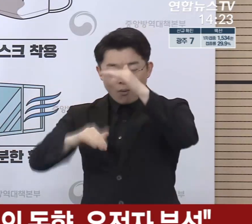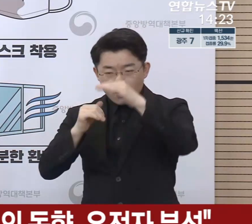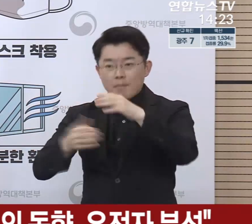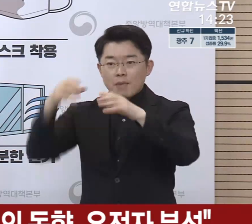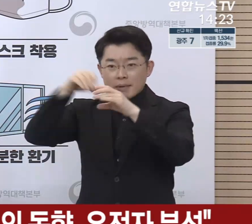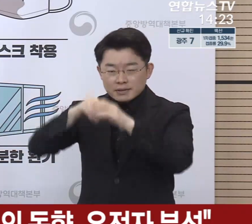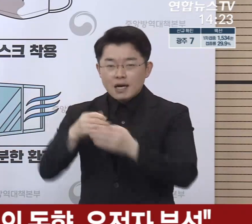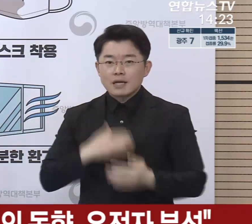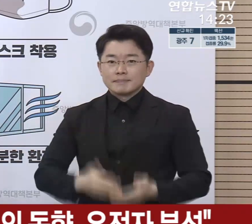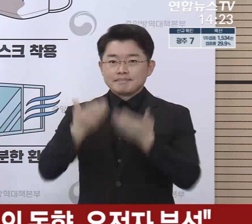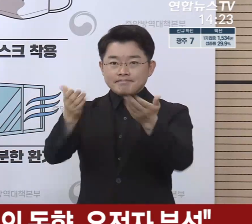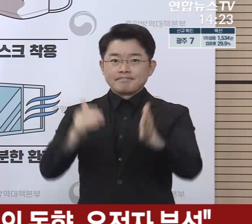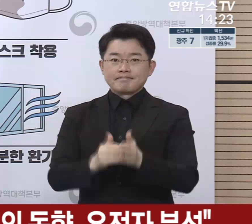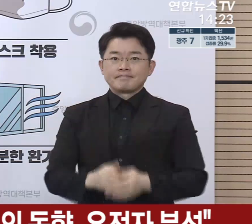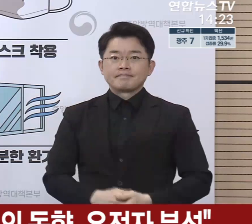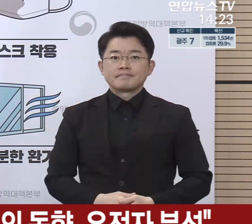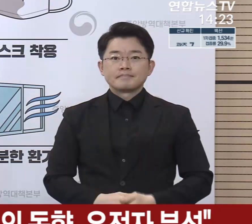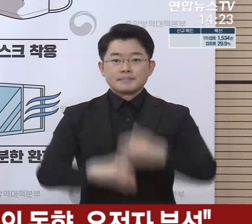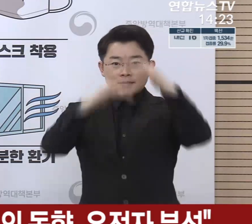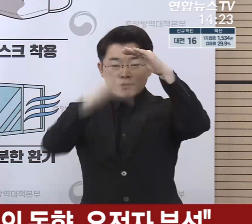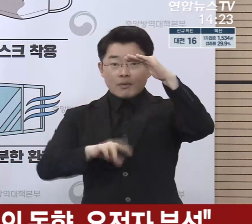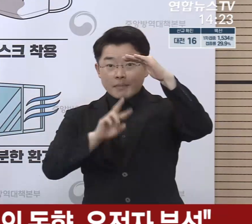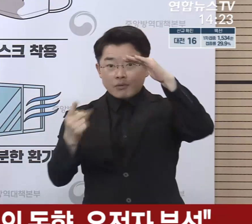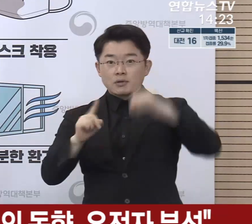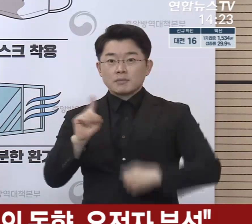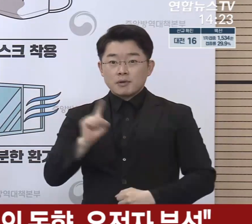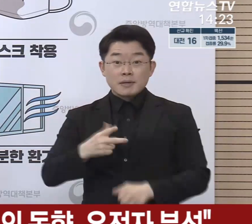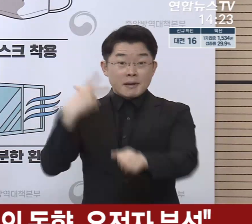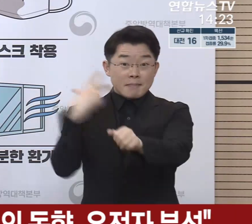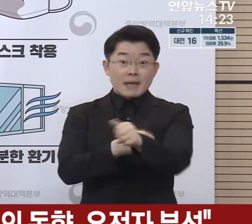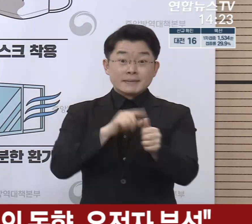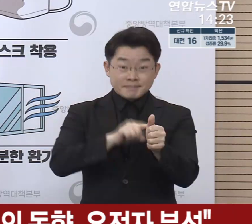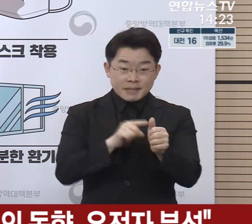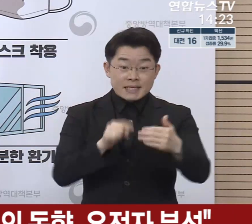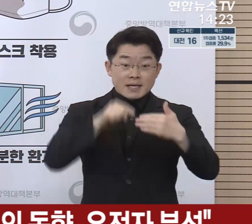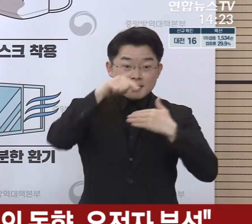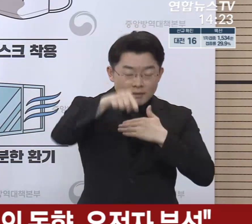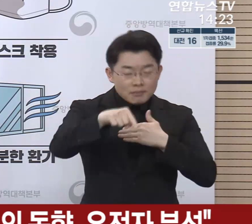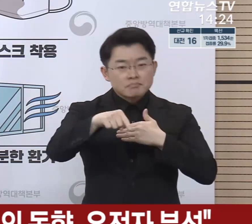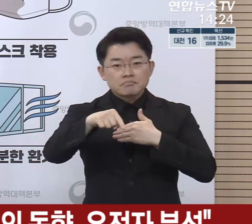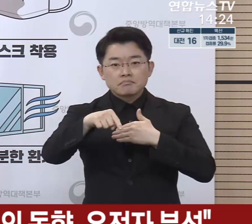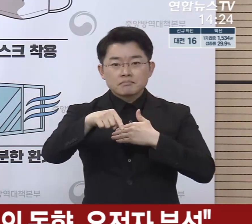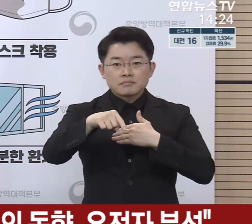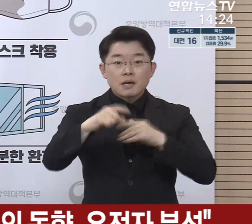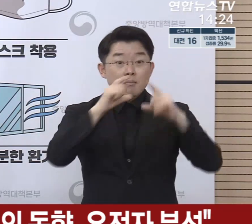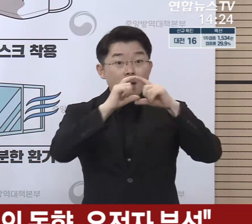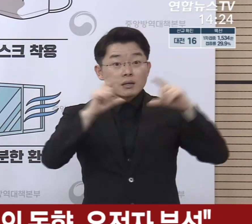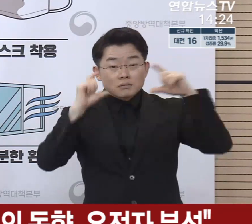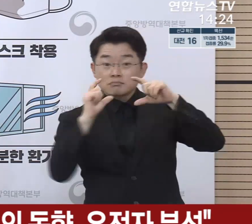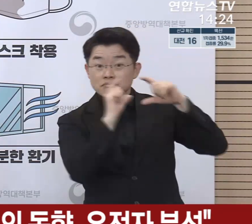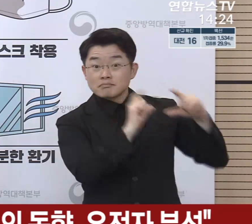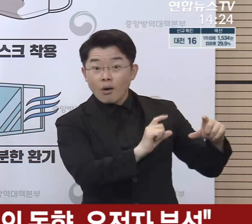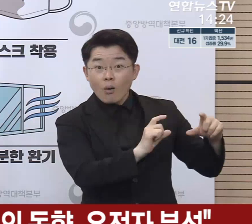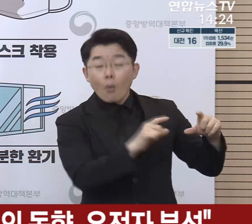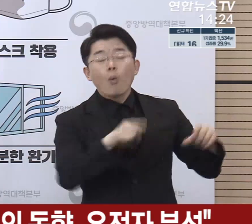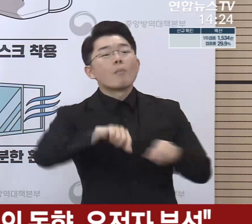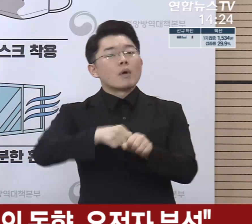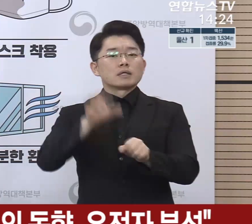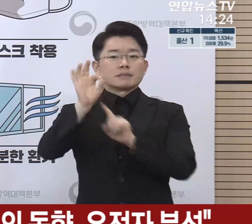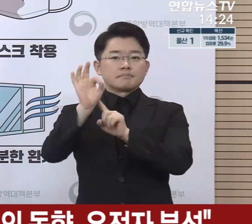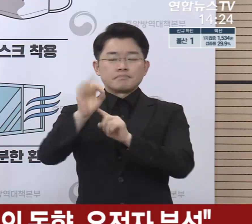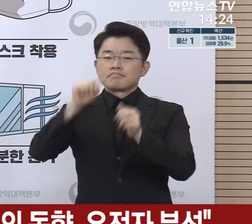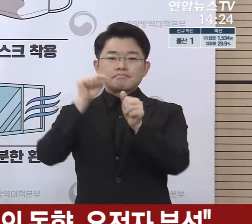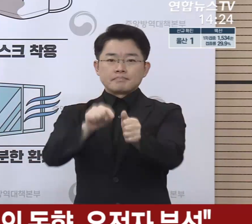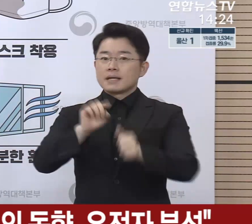하였습니다. 변경된 내용은 예방접종자가 실외 활동 시에는 마스크를 착용하지 않더라도 과태료